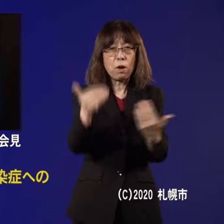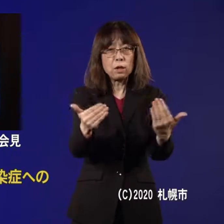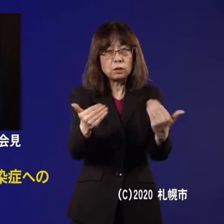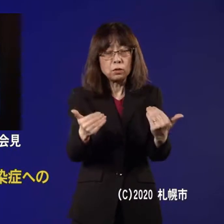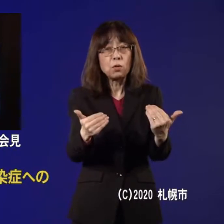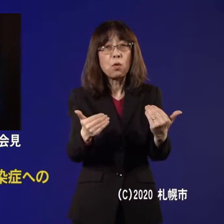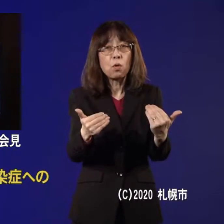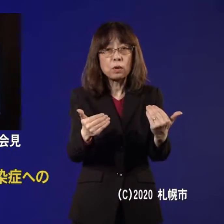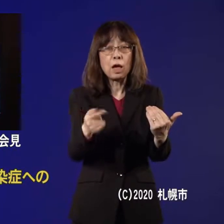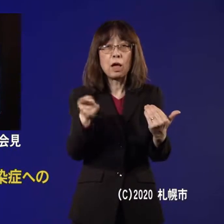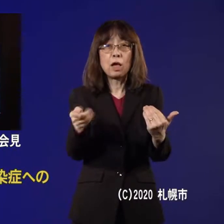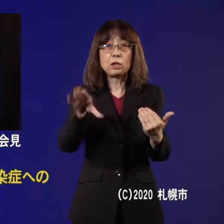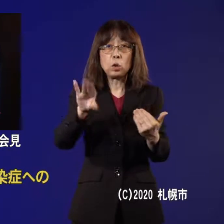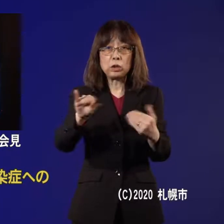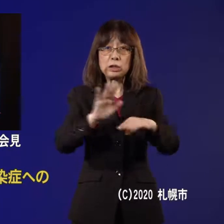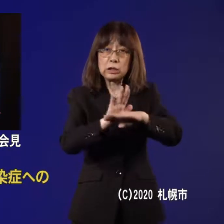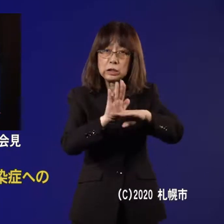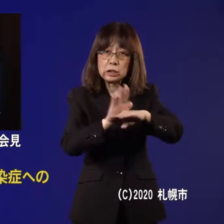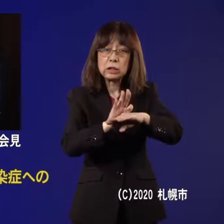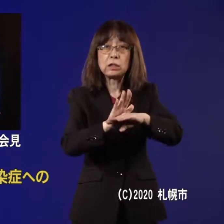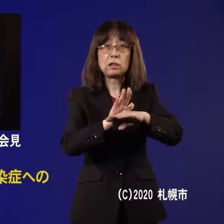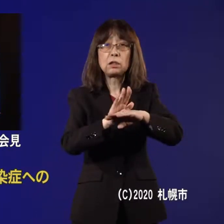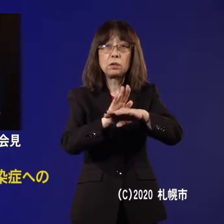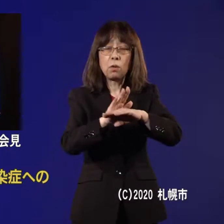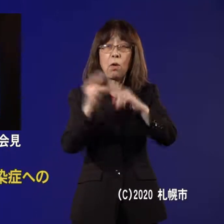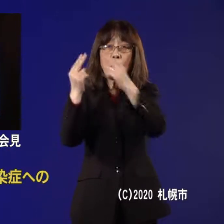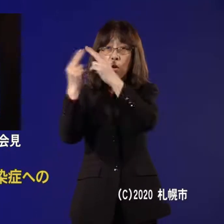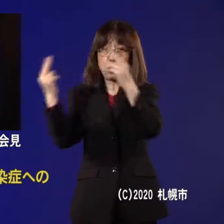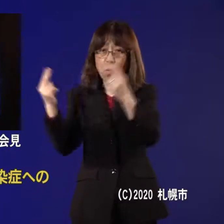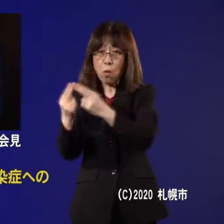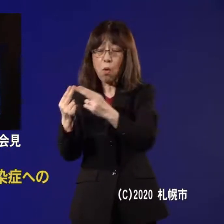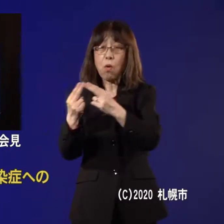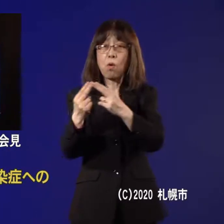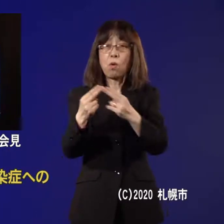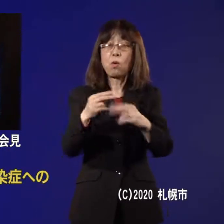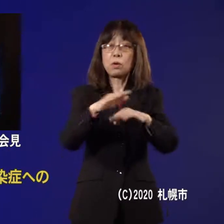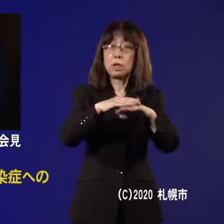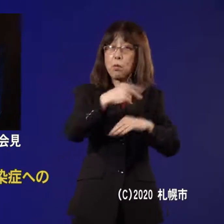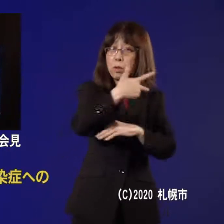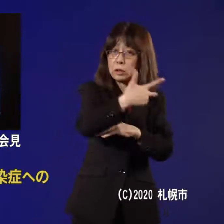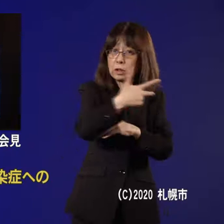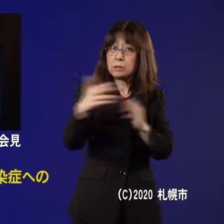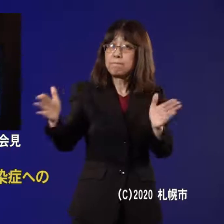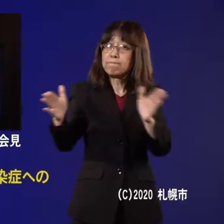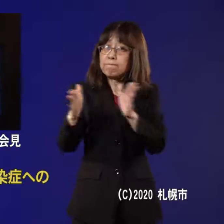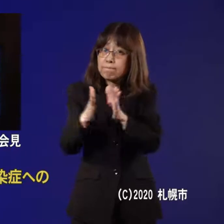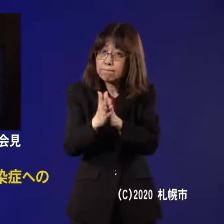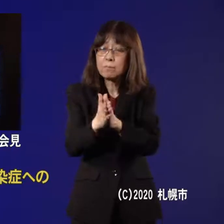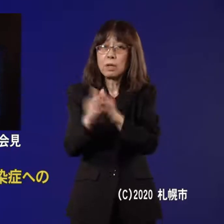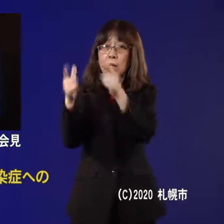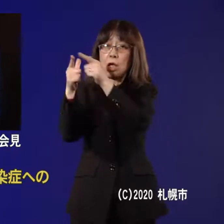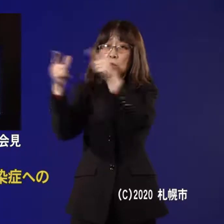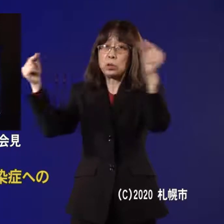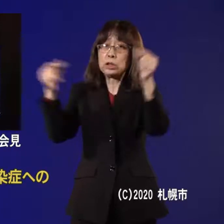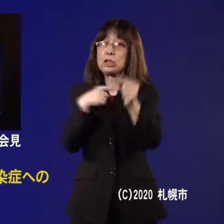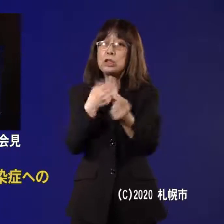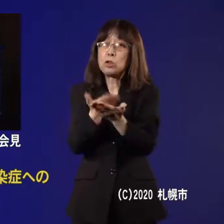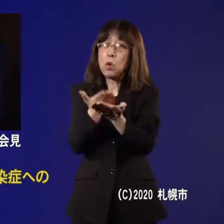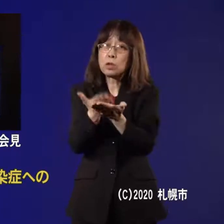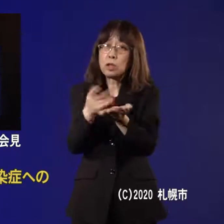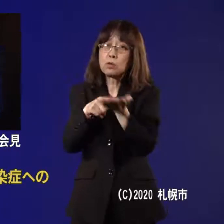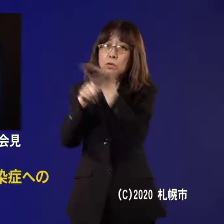置ということを同市、北海道と市が連携をして、国への要請も含めて進めていきましょうと、